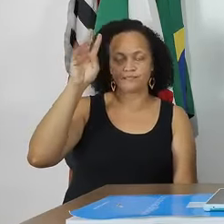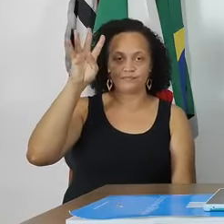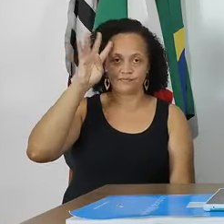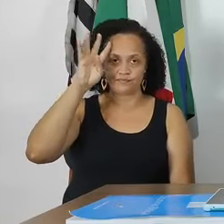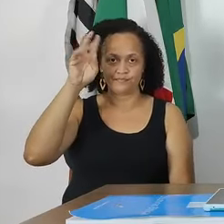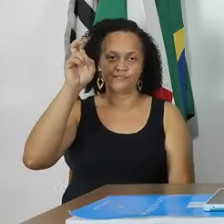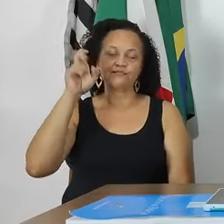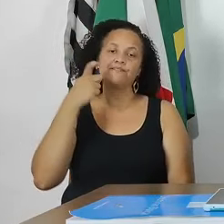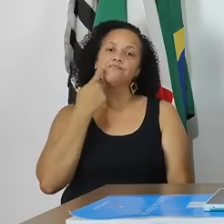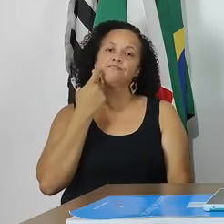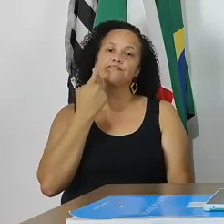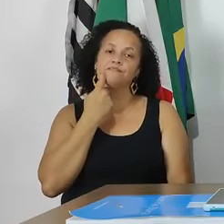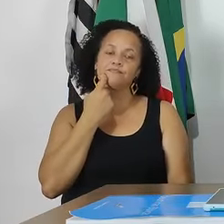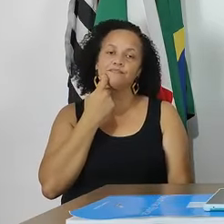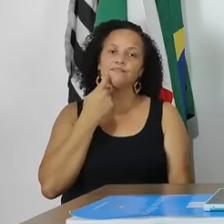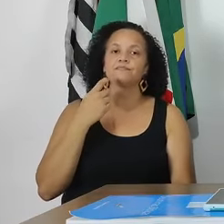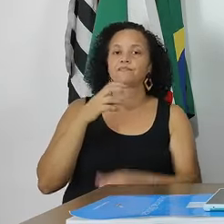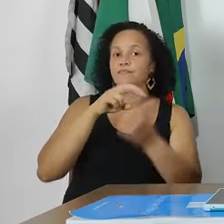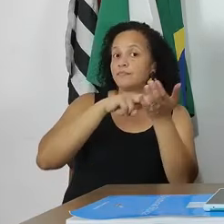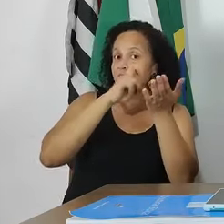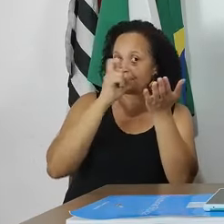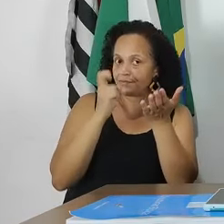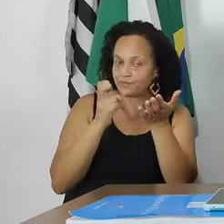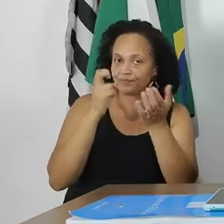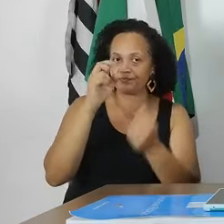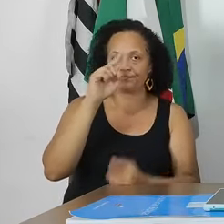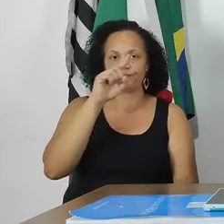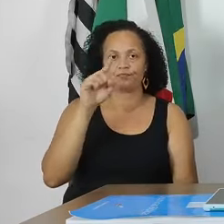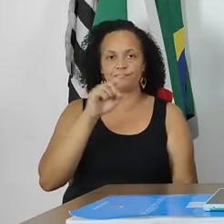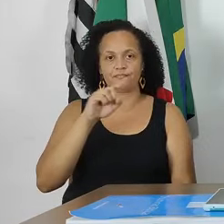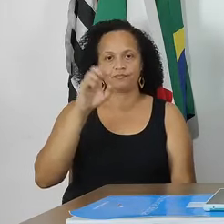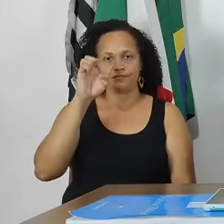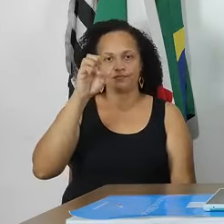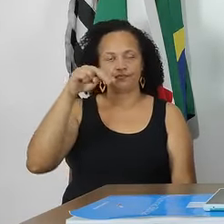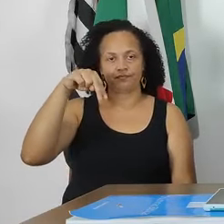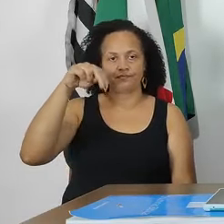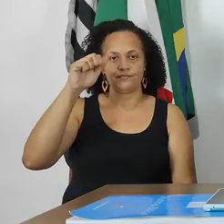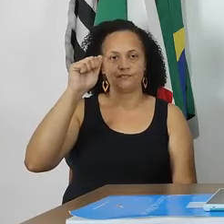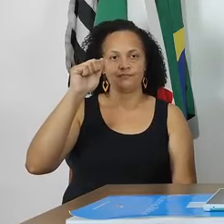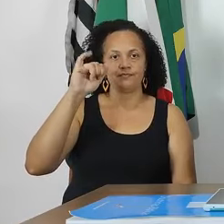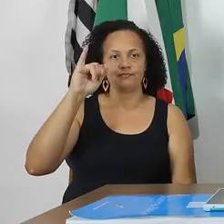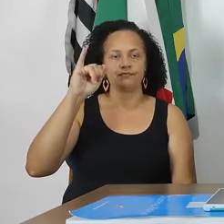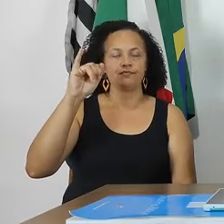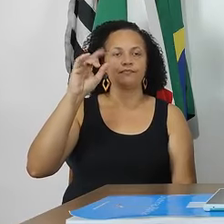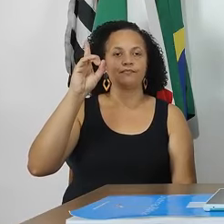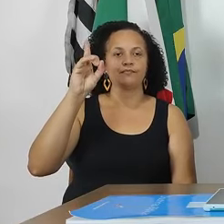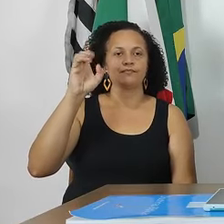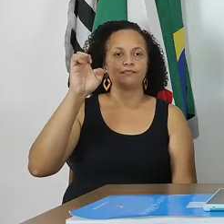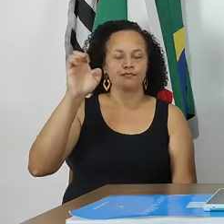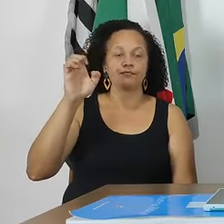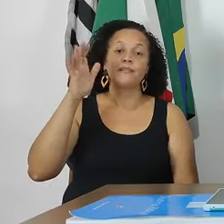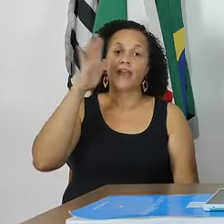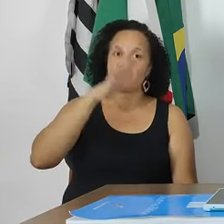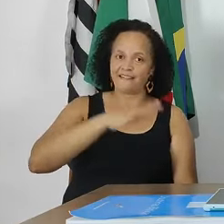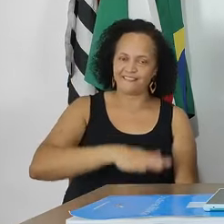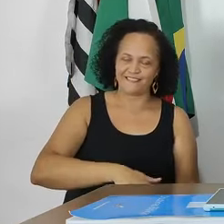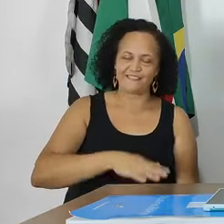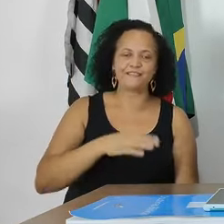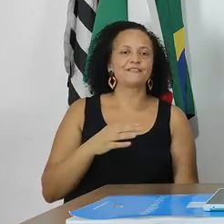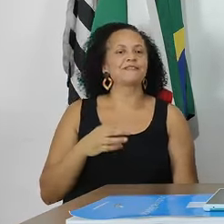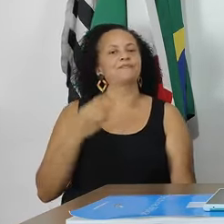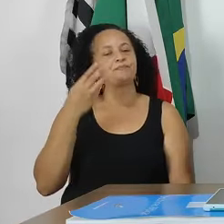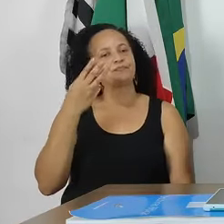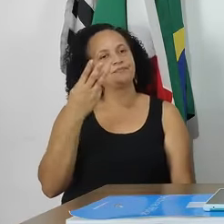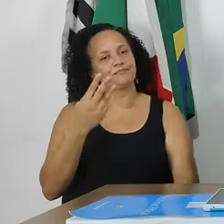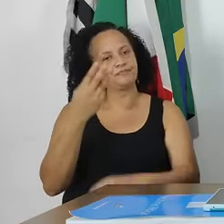No período da manhã, com a irmã Zenaide, às 8 horas. À tarde, às 15 horas comigo, né? E quem